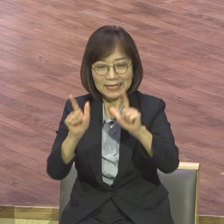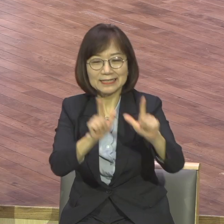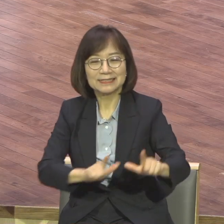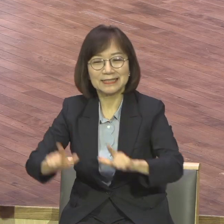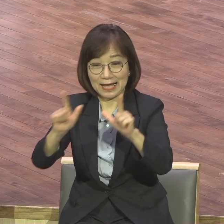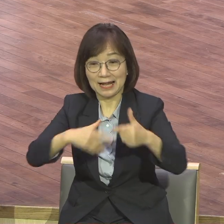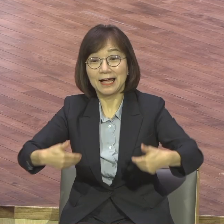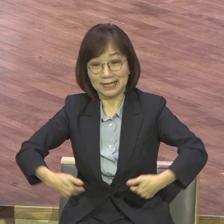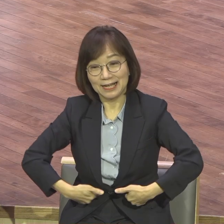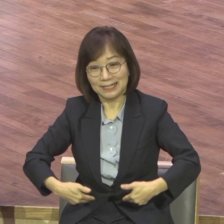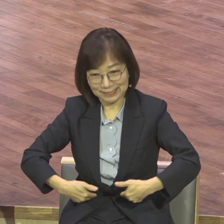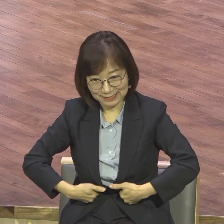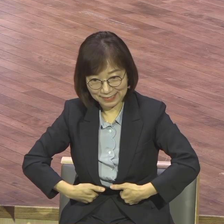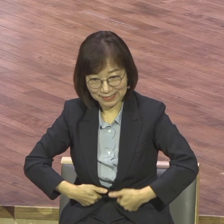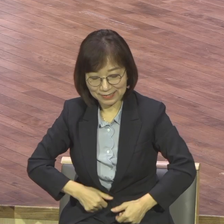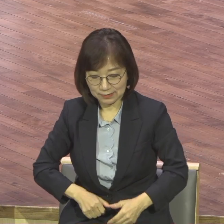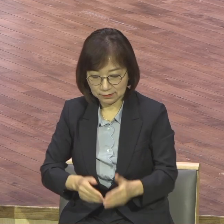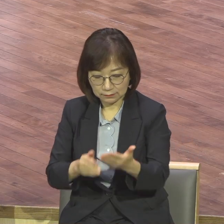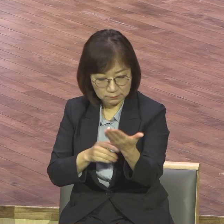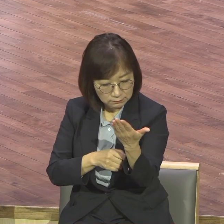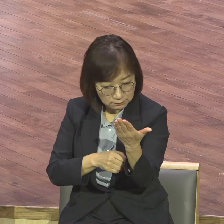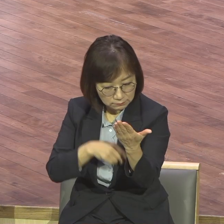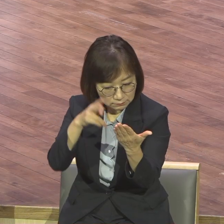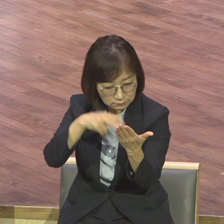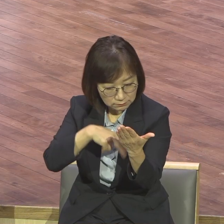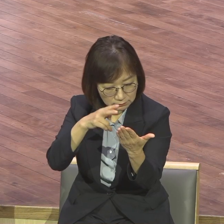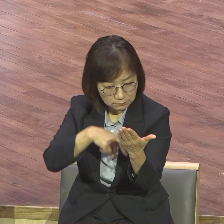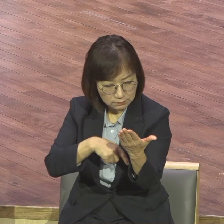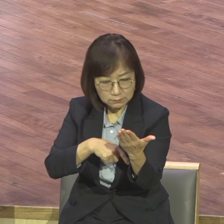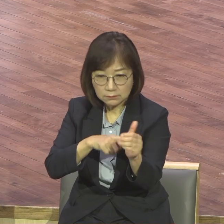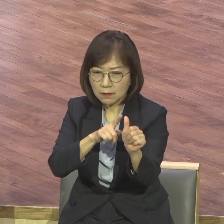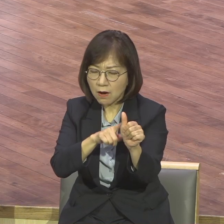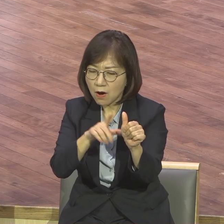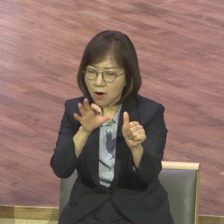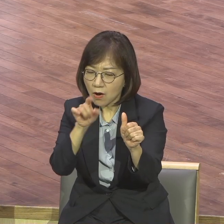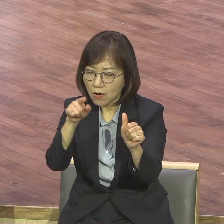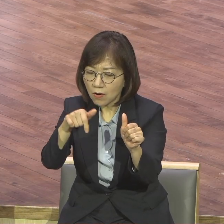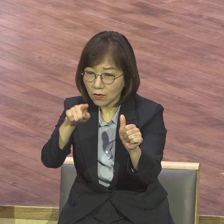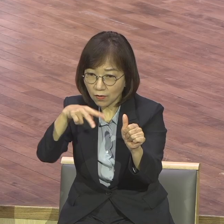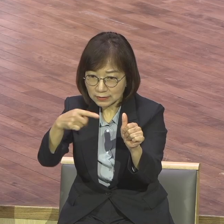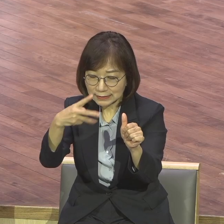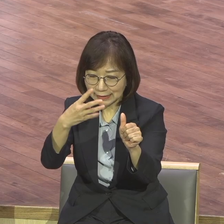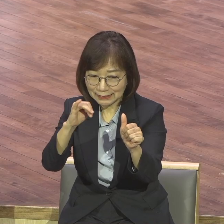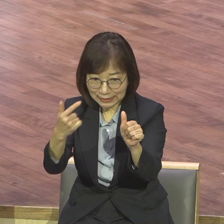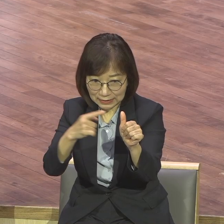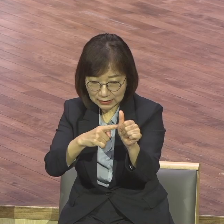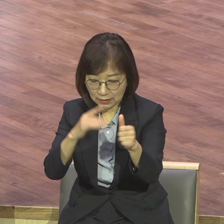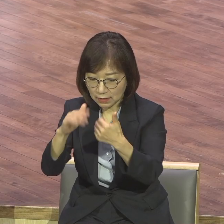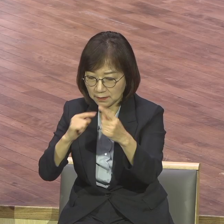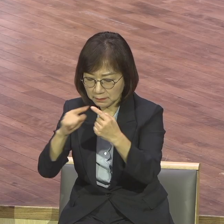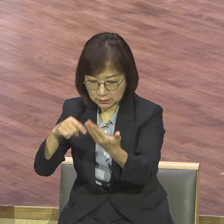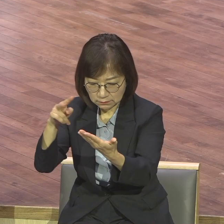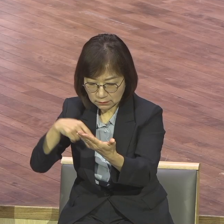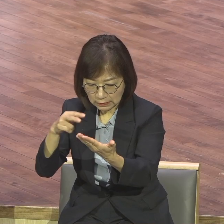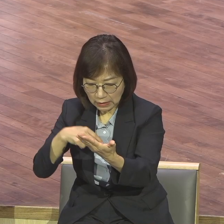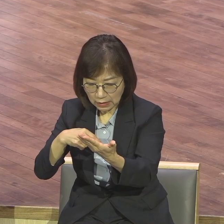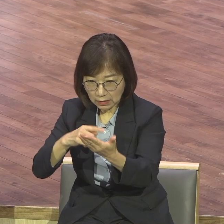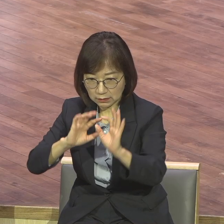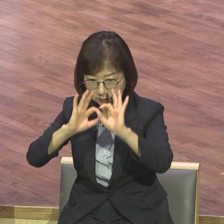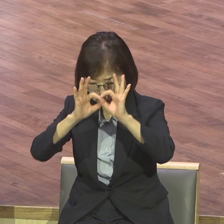이 메시지였어요. 어거스틴은 이 말씀을 통해 자신의 삶을 어둡게